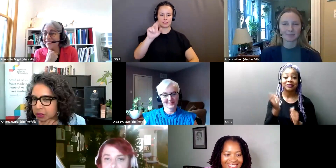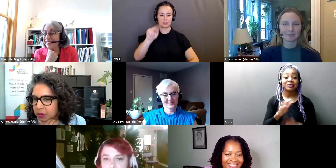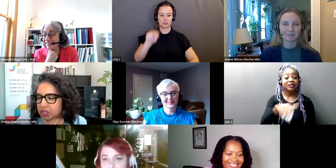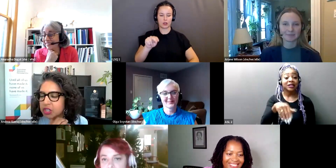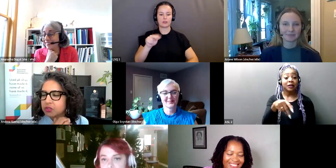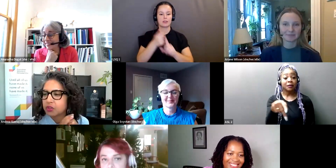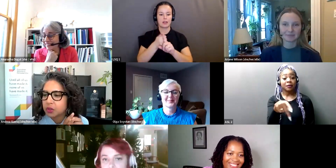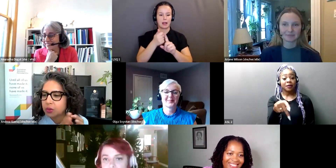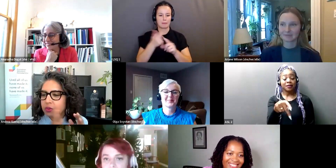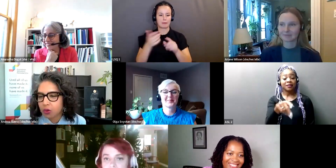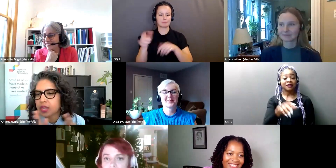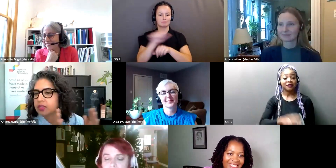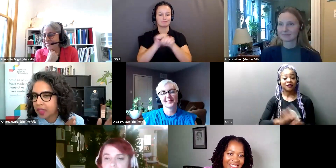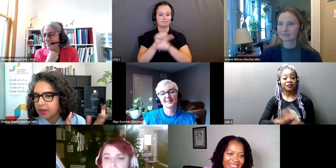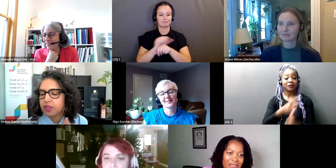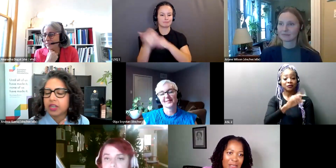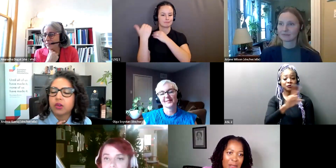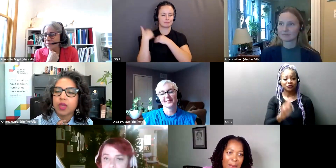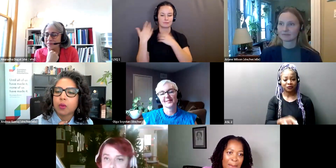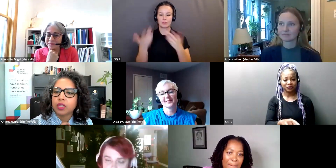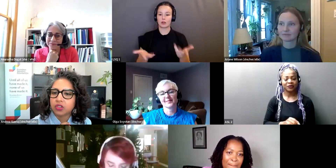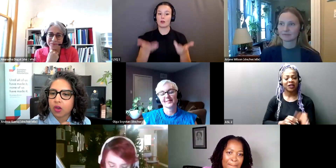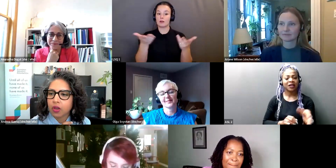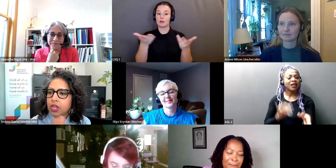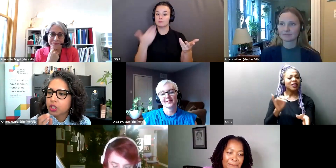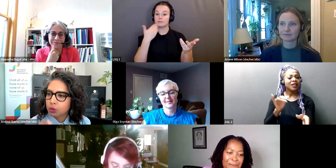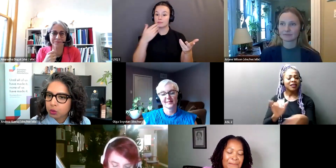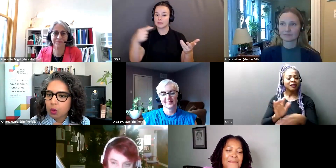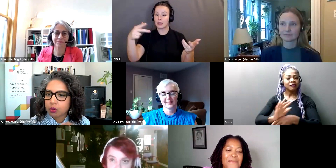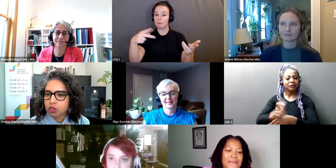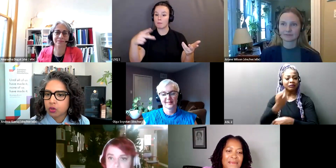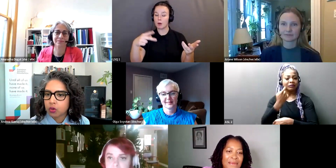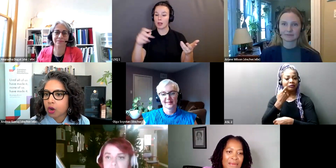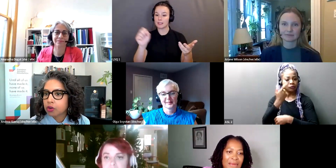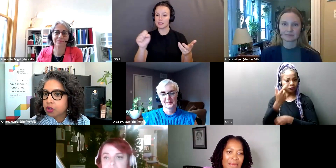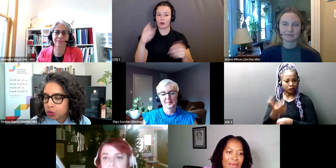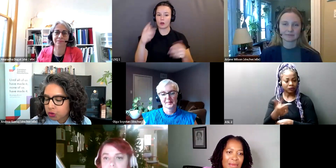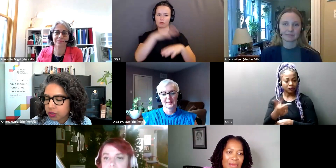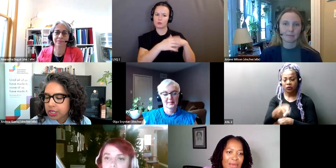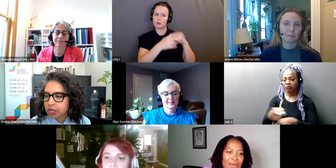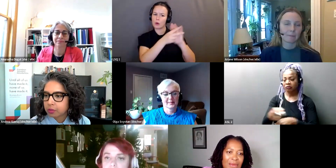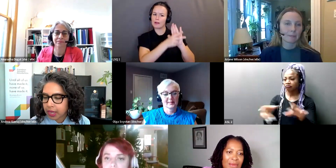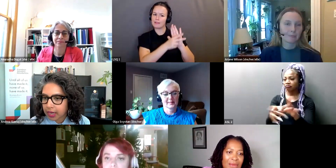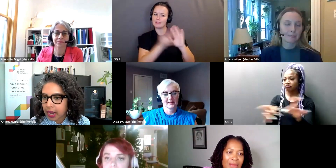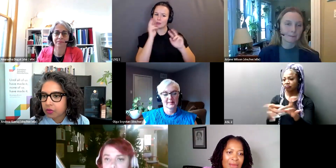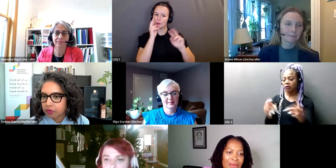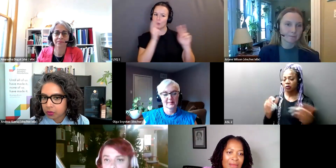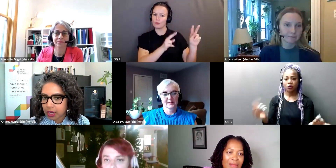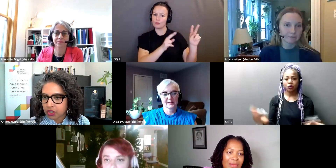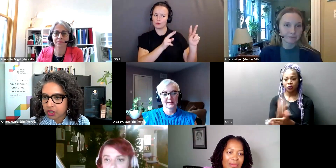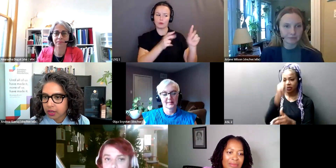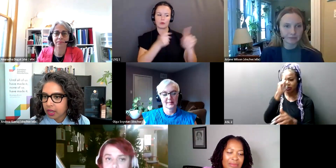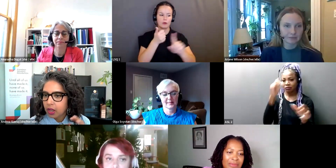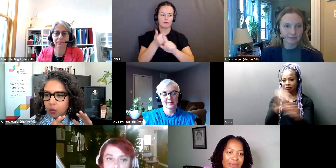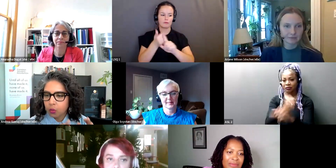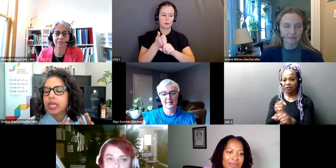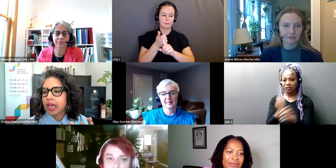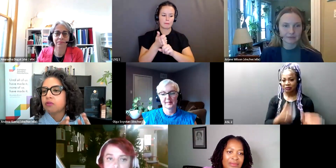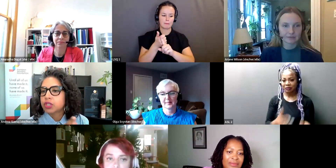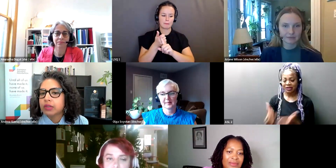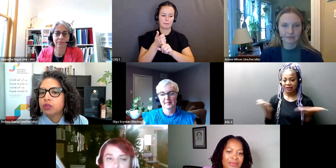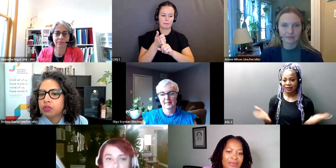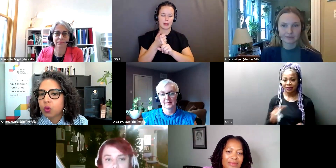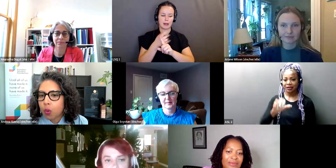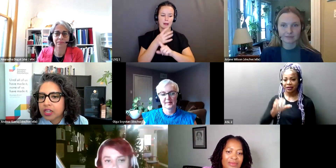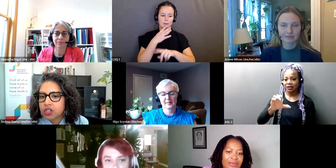des interventions qui sont brèves. Paulette, la première question est pour vous. Dans cette vidéo que nous avons vue, vous avez parlé de notre